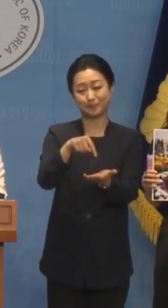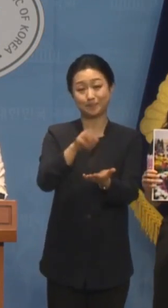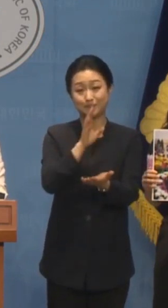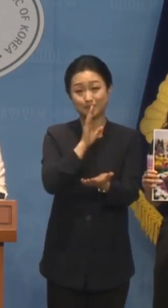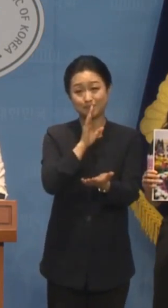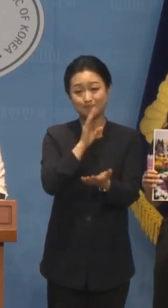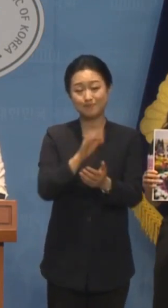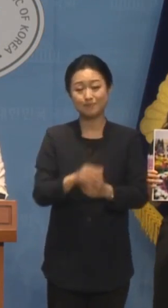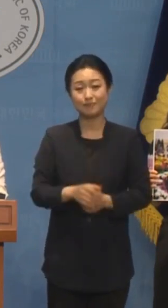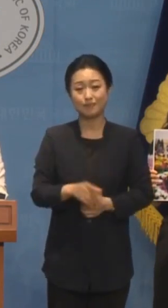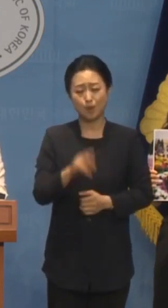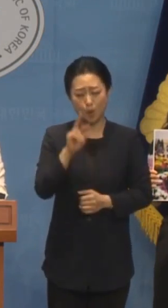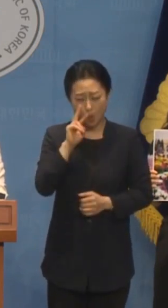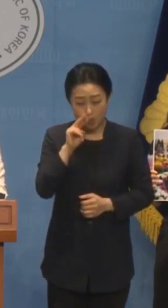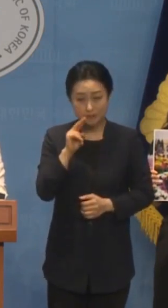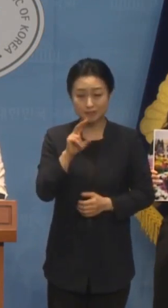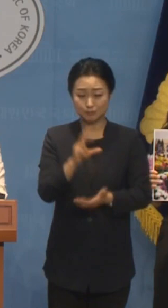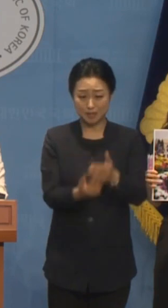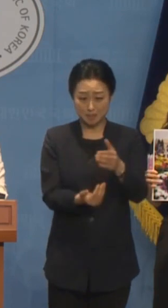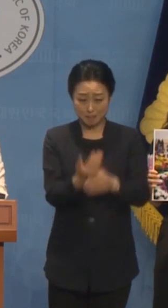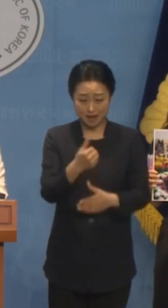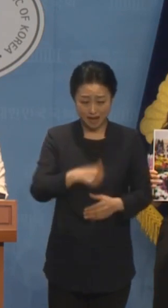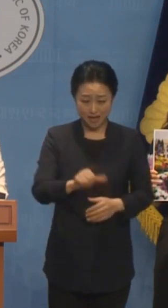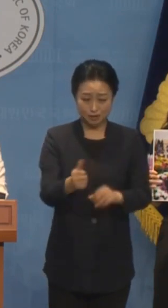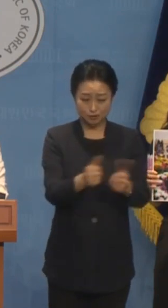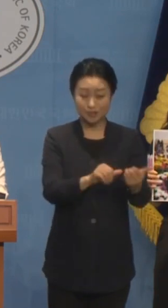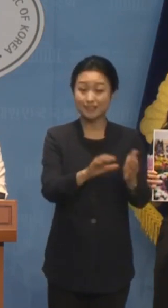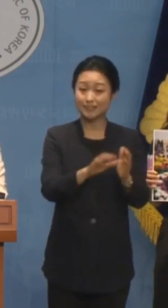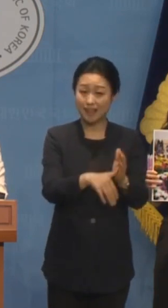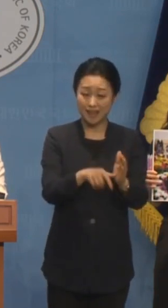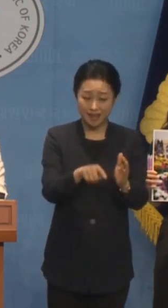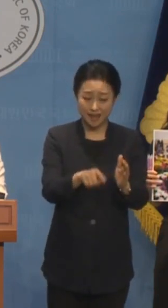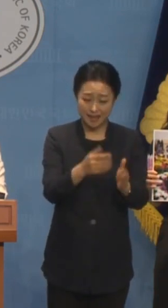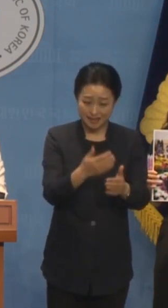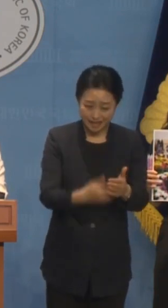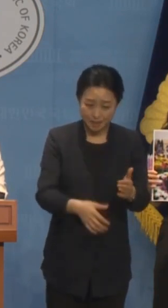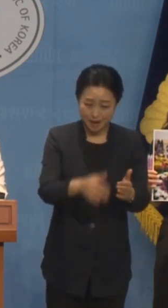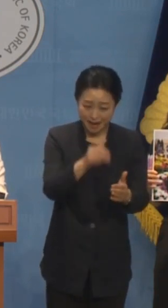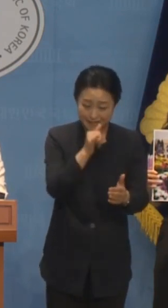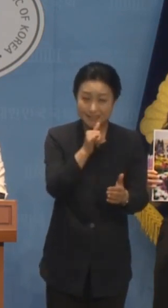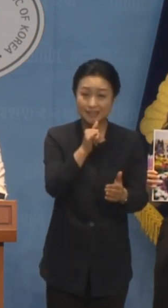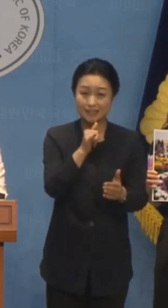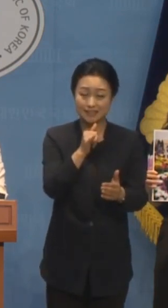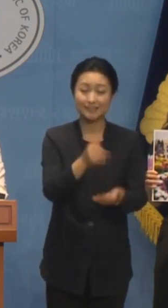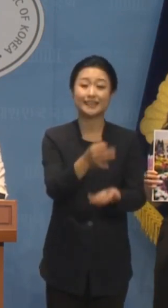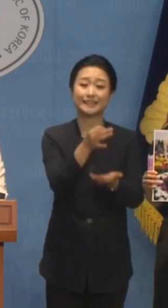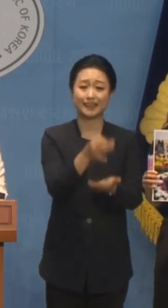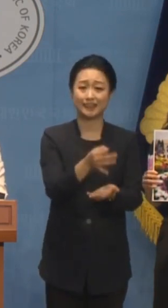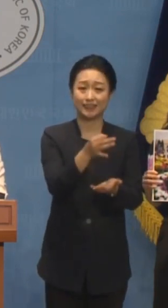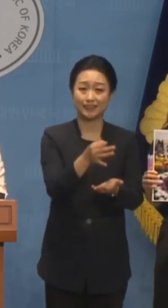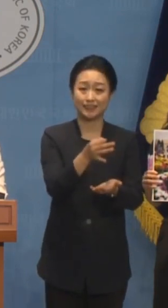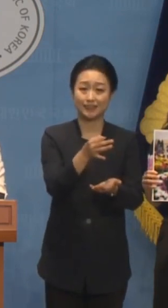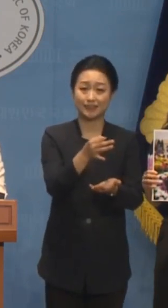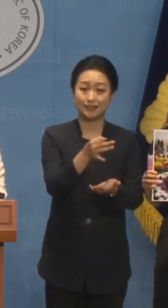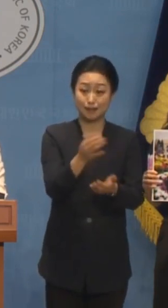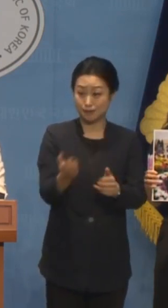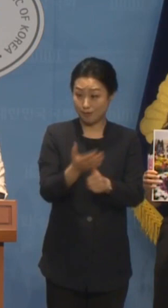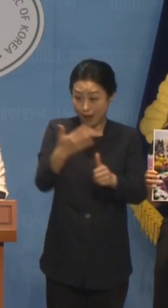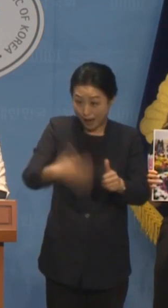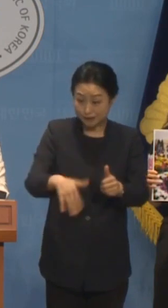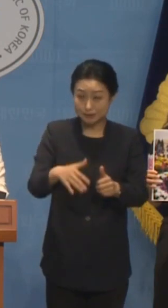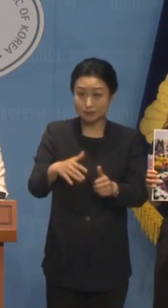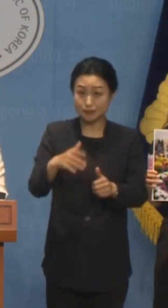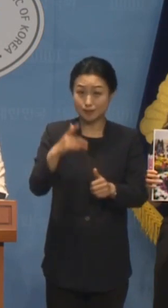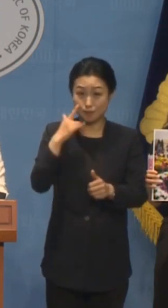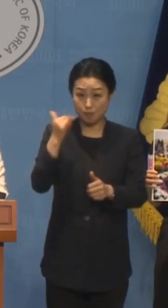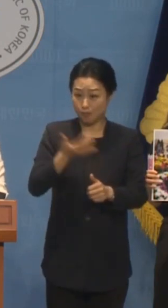그리고 혹여 불의의 사고로 아이가 떠났을 때 그 아이가 남기고 간 상속 재산을 아이를 기르지 않은, 양육하지